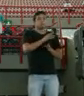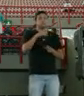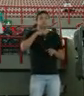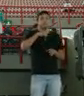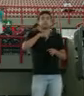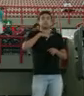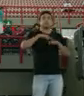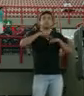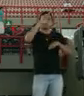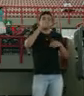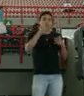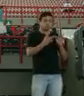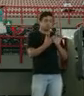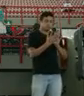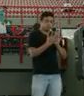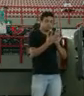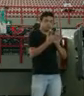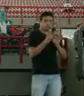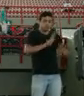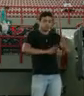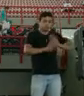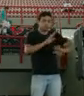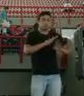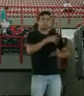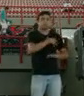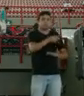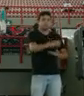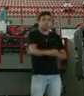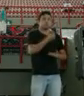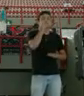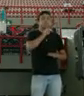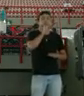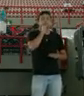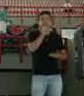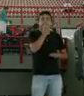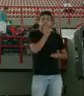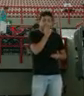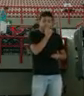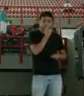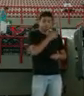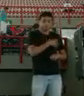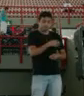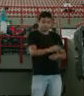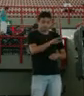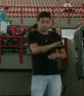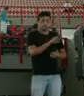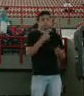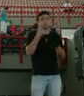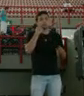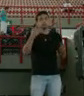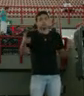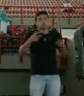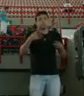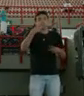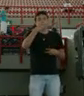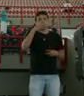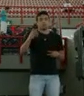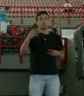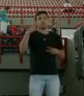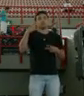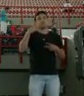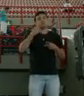forma, maior proximidade, o cuidado com a prole, era mais a mãe. E o que é que nós temos observado de 40 anos